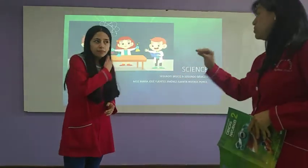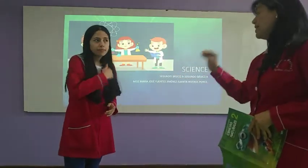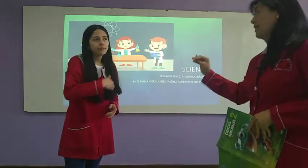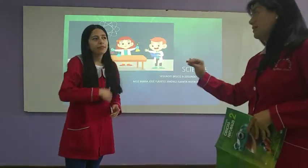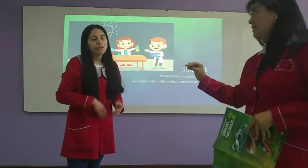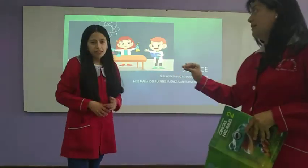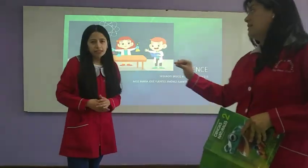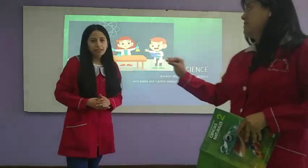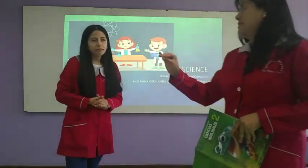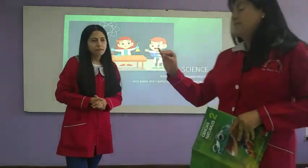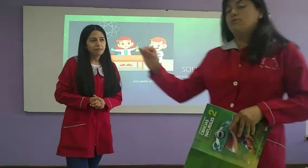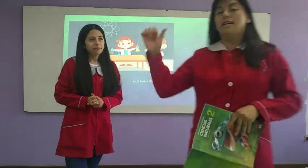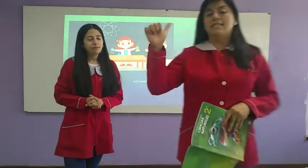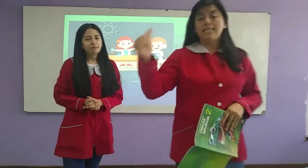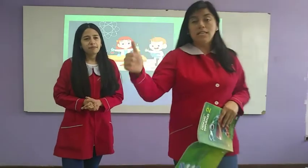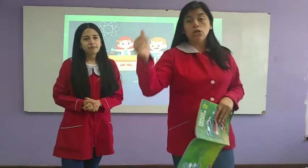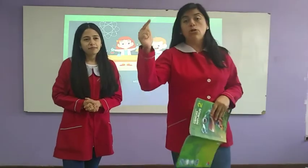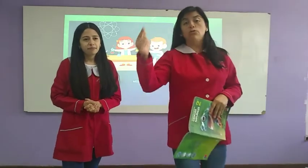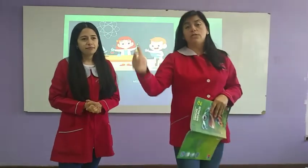stick. Yes. Vamos a usar scissor, glue stick